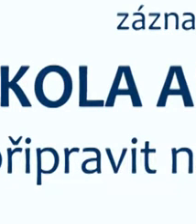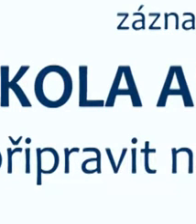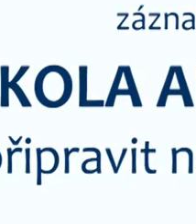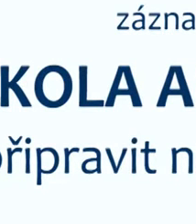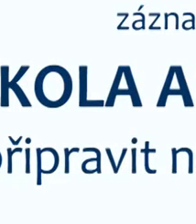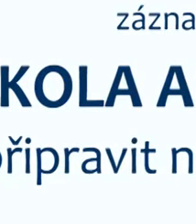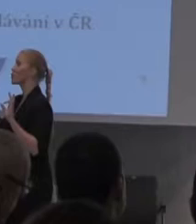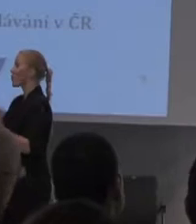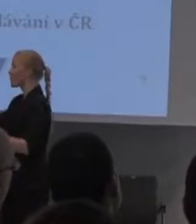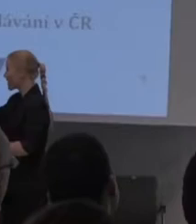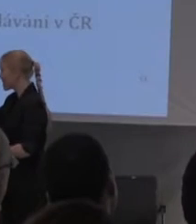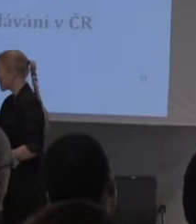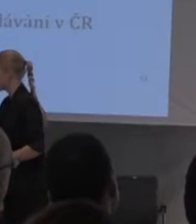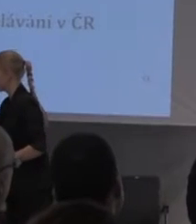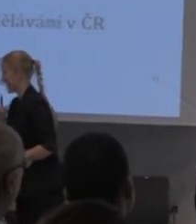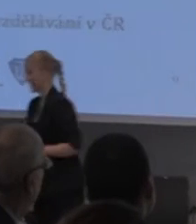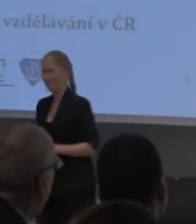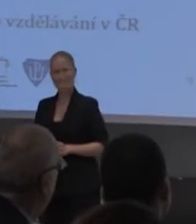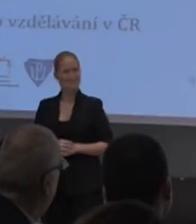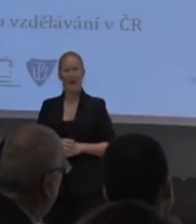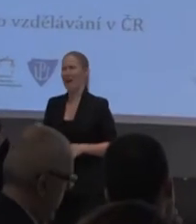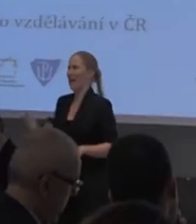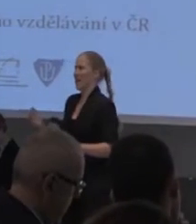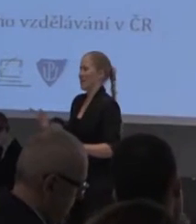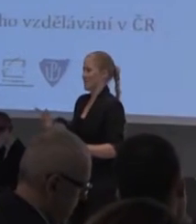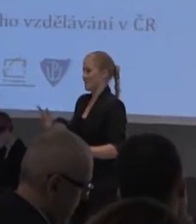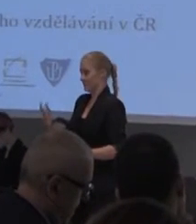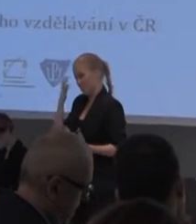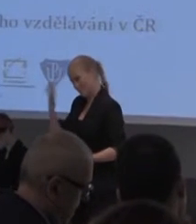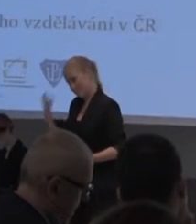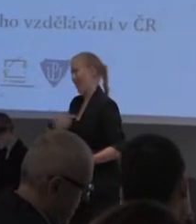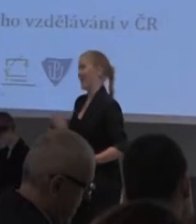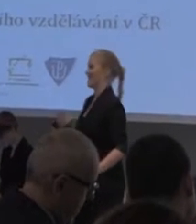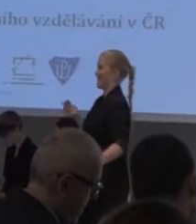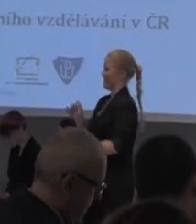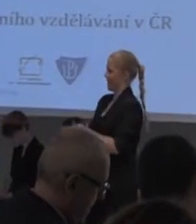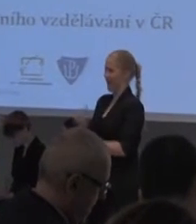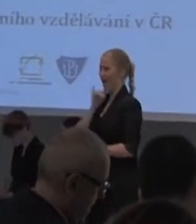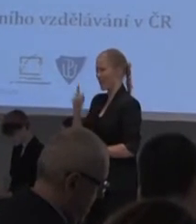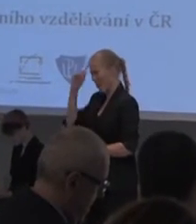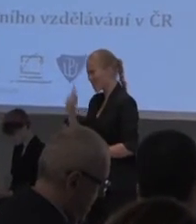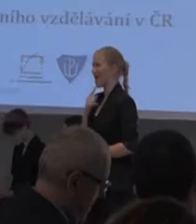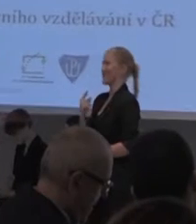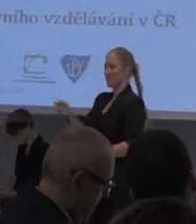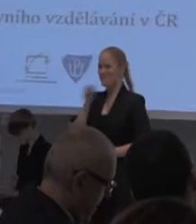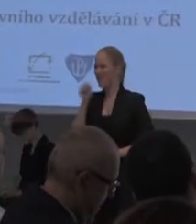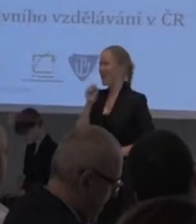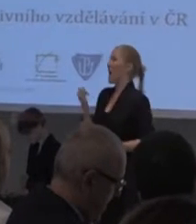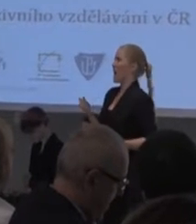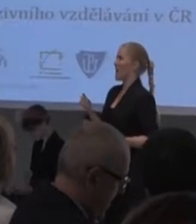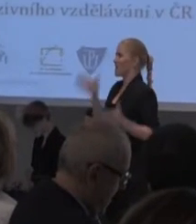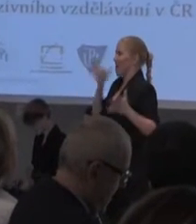Dobrý večer, tak já jsem zvykla moderovat večer, výborně. Dobré ráno, už jsem toho dneska zažila tolik,